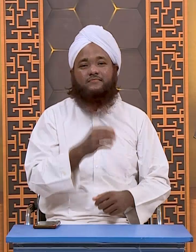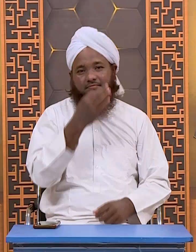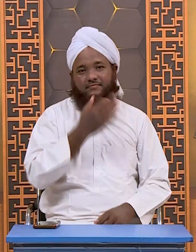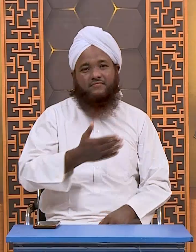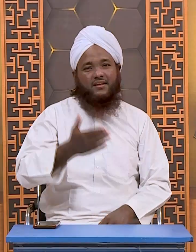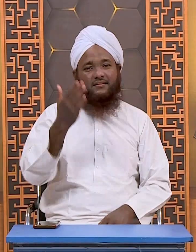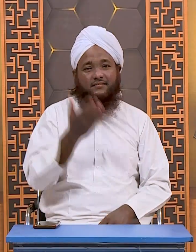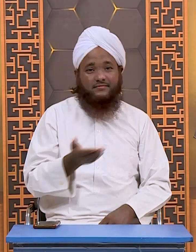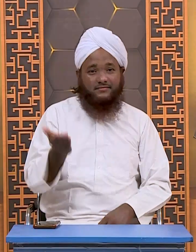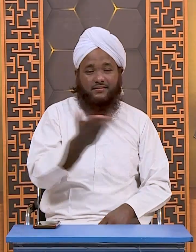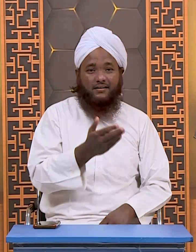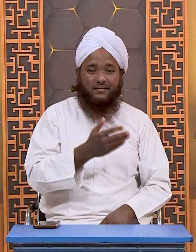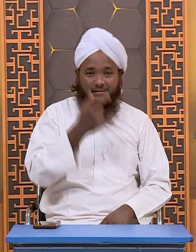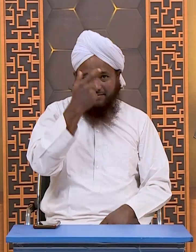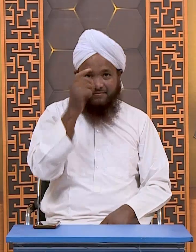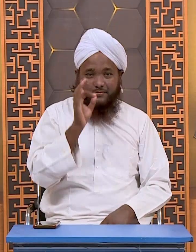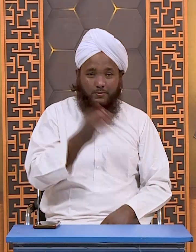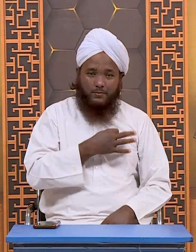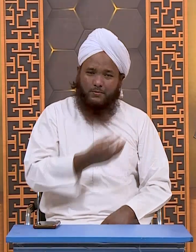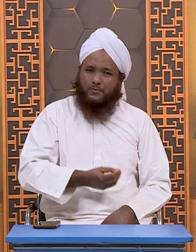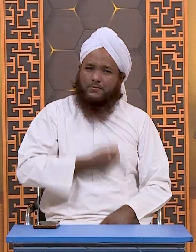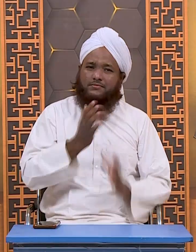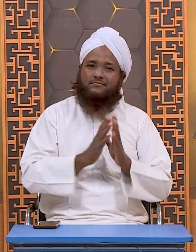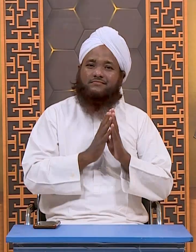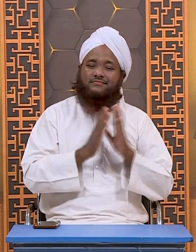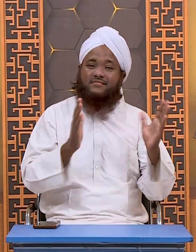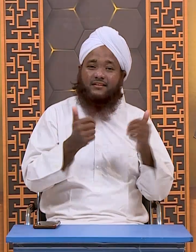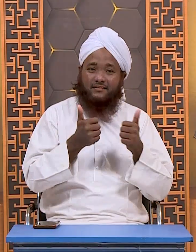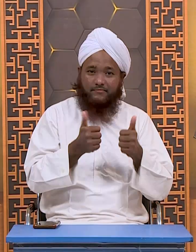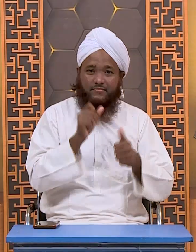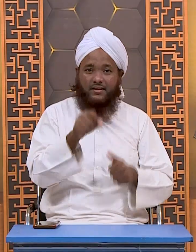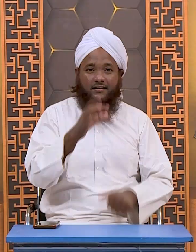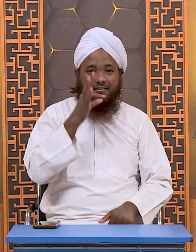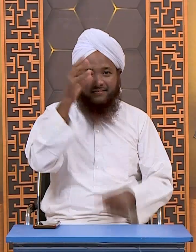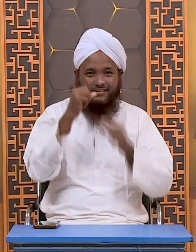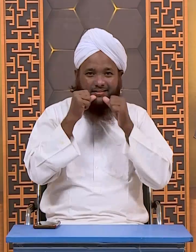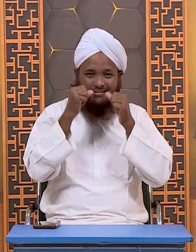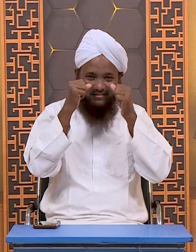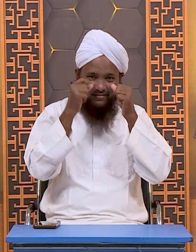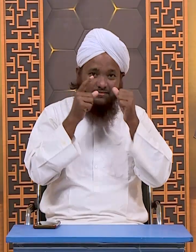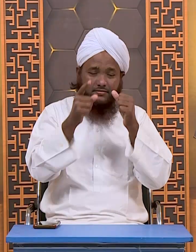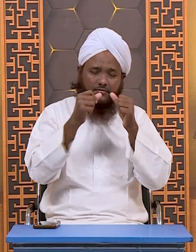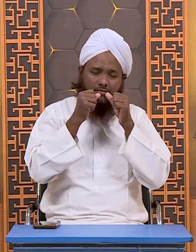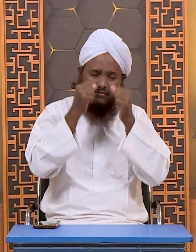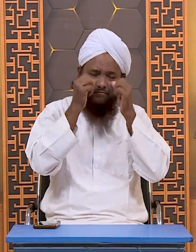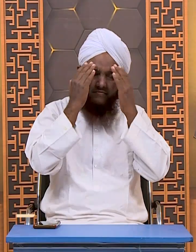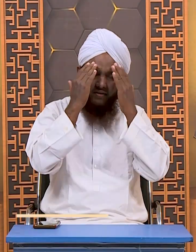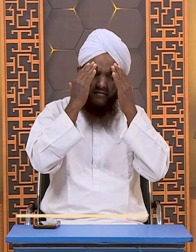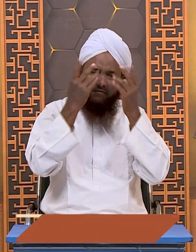नसीब हैं वो आशिकाने रसूल जो नबी पाक सल्लल्लाहु अलैहि वालिहि वसल्लम की मुबारक ज़ात पर ज़्यादा से ज़्यादा दुरूद पाक पढ़ते